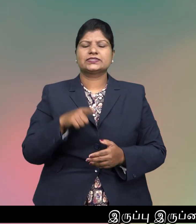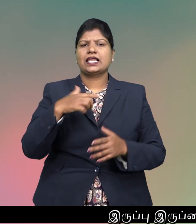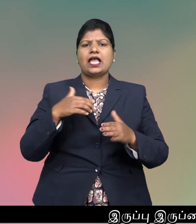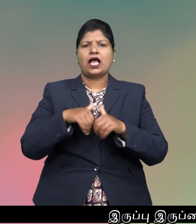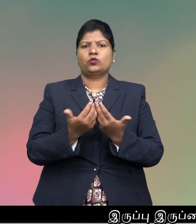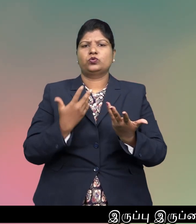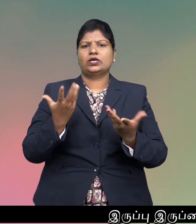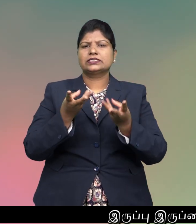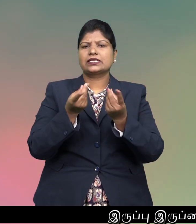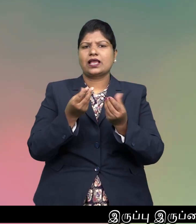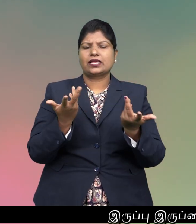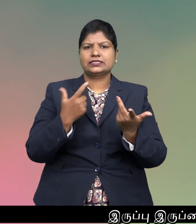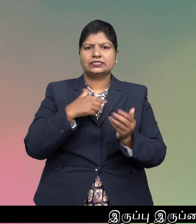இருப்பை கணக்கிடுவது எப்படி?